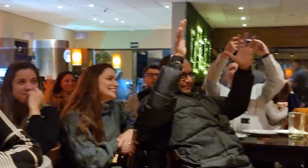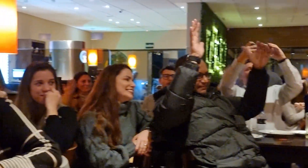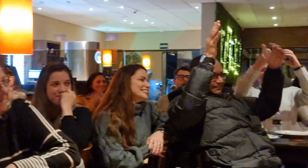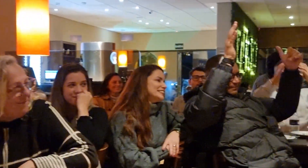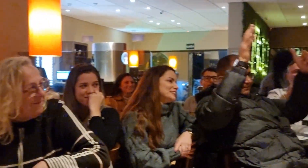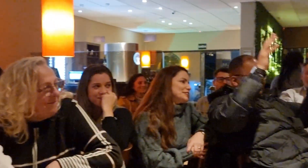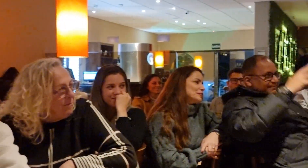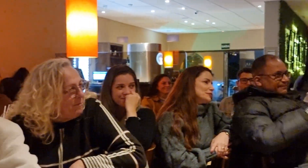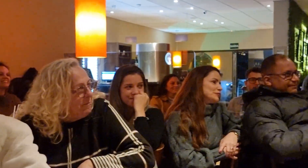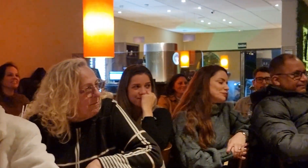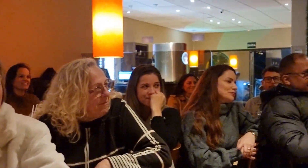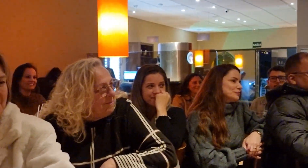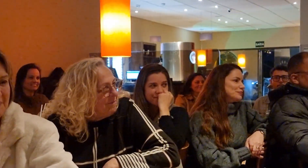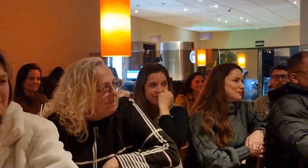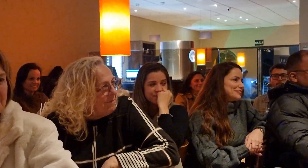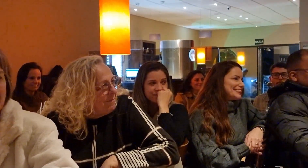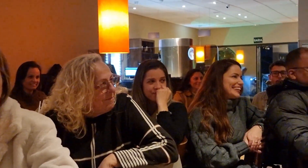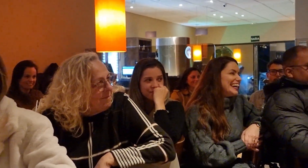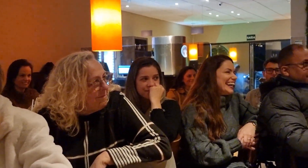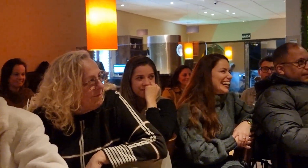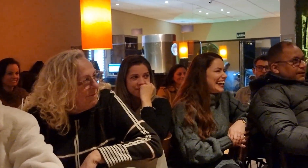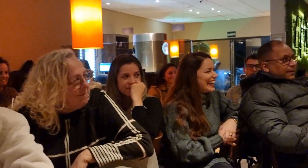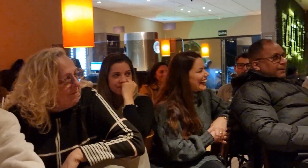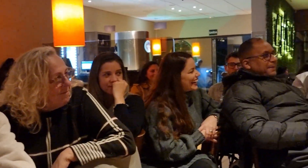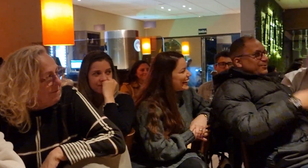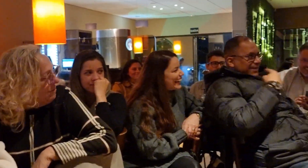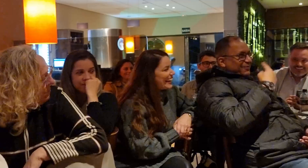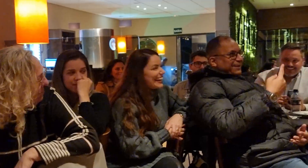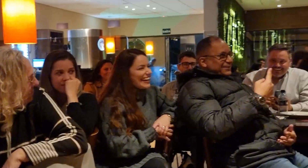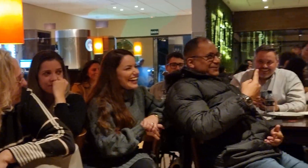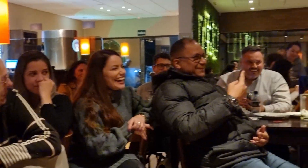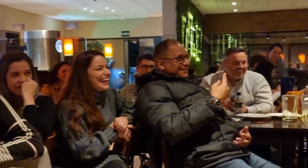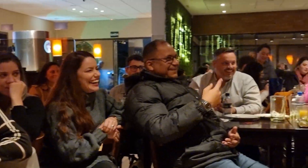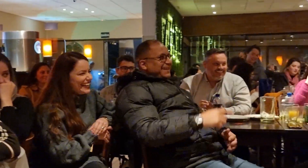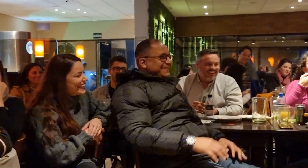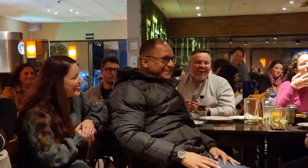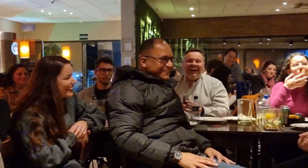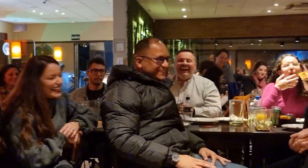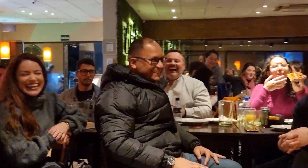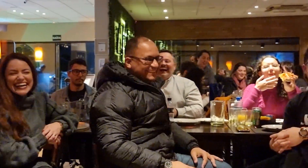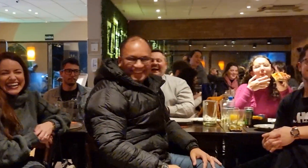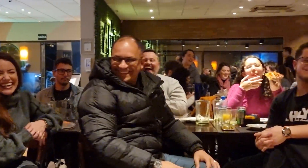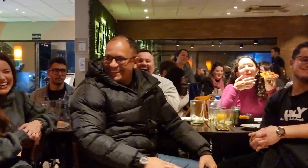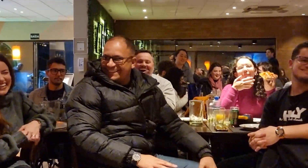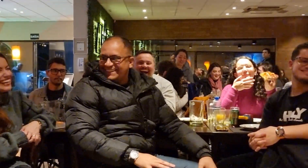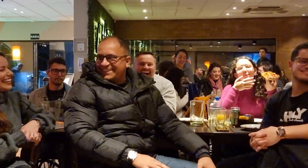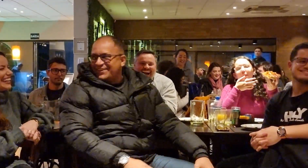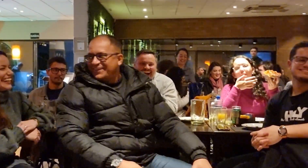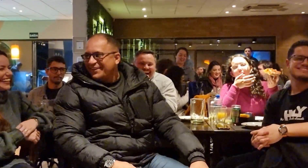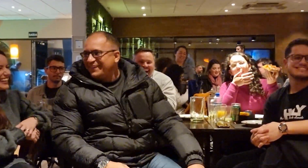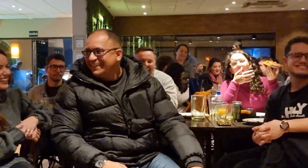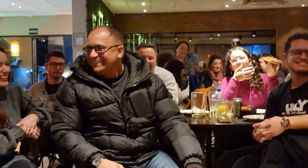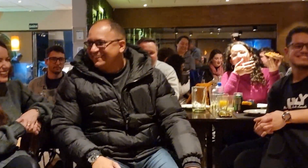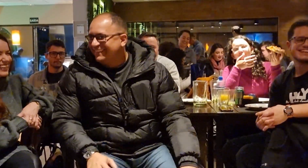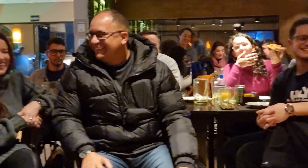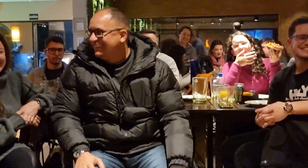apoio para os surdos do Brasil. É muito importante, porque se nós ficarmos parados, o que